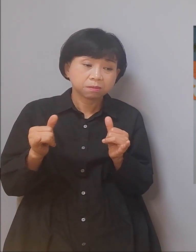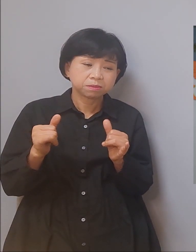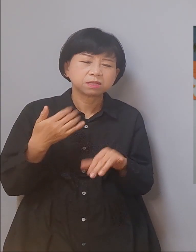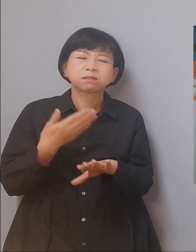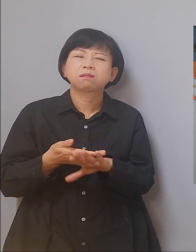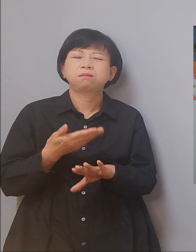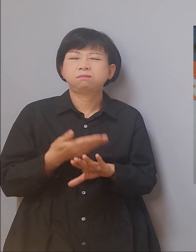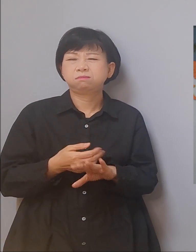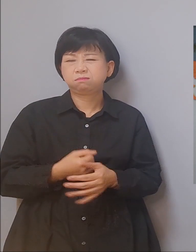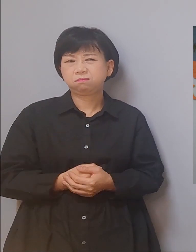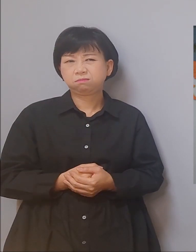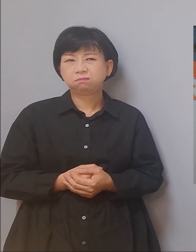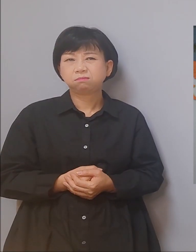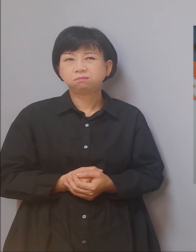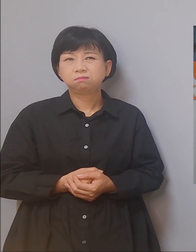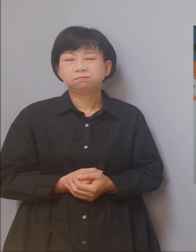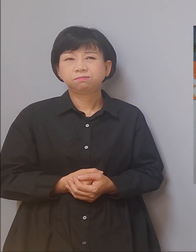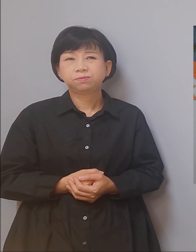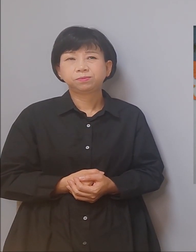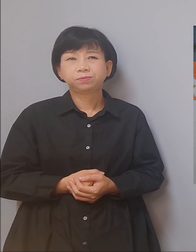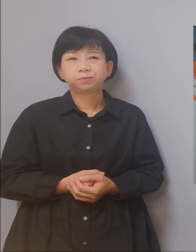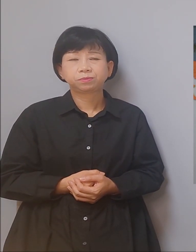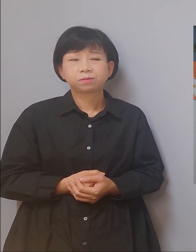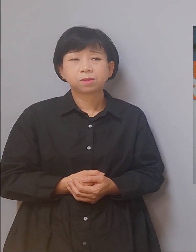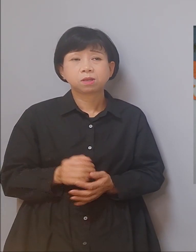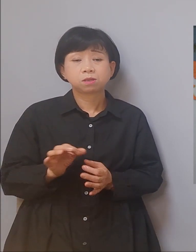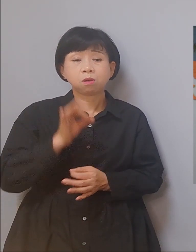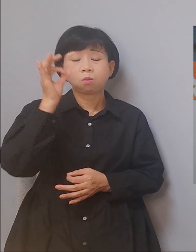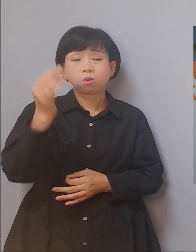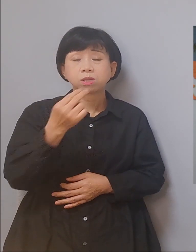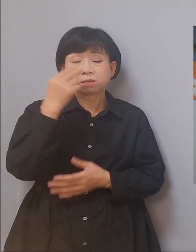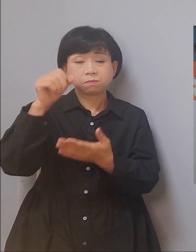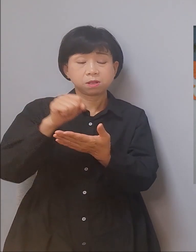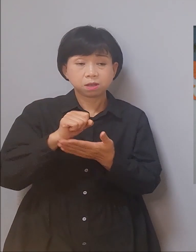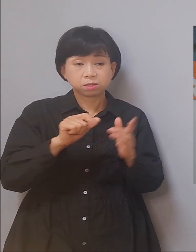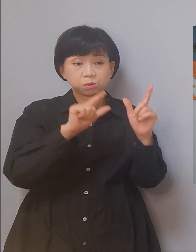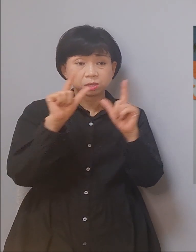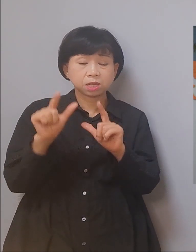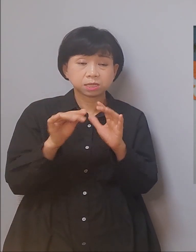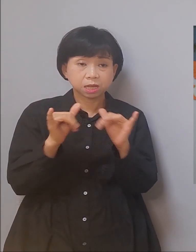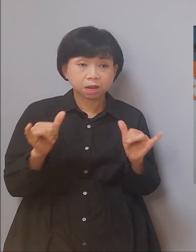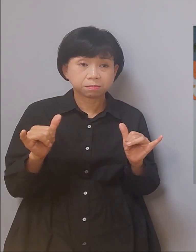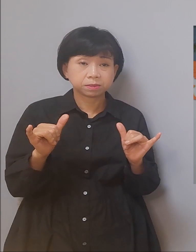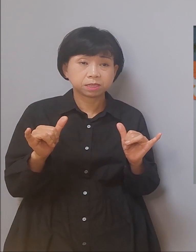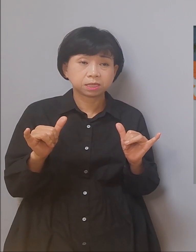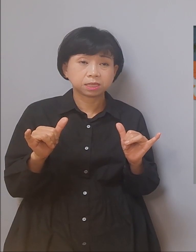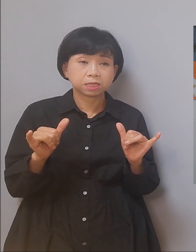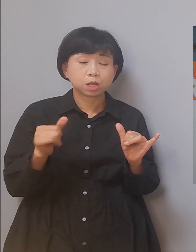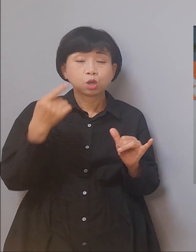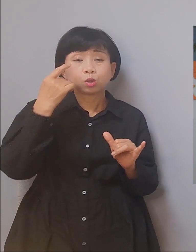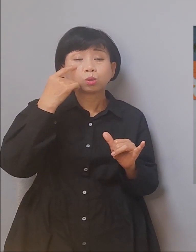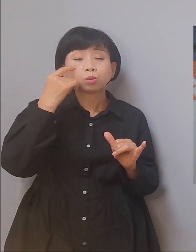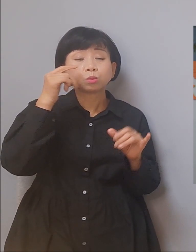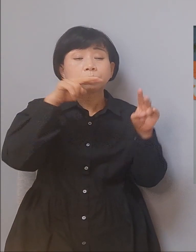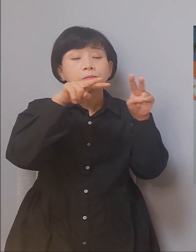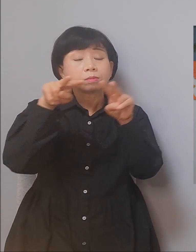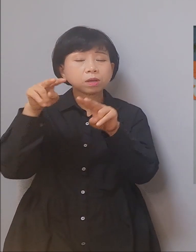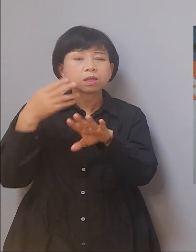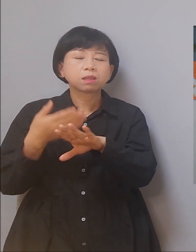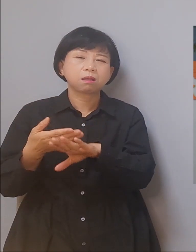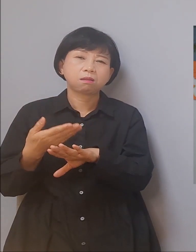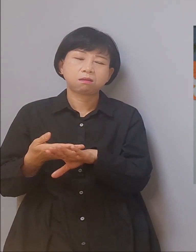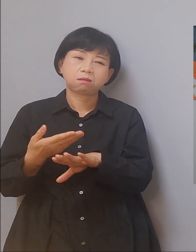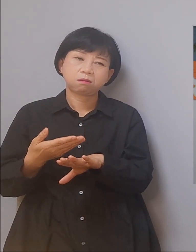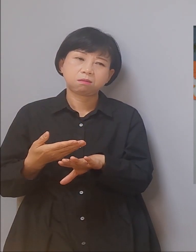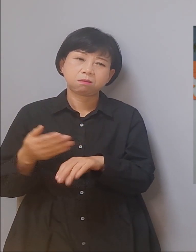한다는 겁니다. 나에게 주어진 영원한 생명을 가지고 살아가는 사람들은 바라보는 것이 달라야 되고